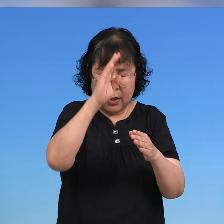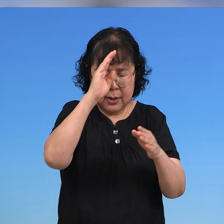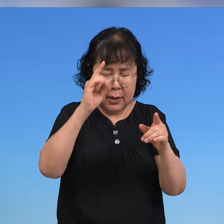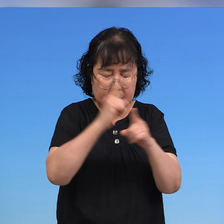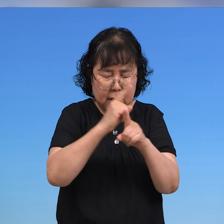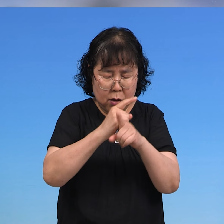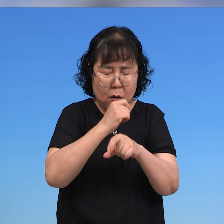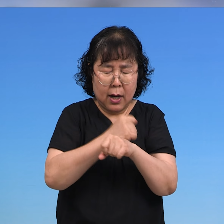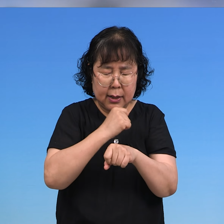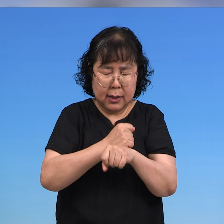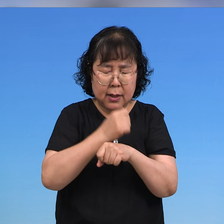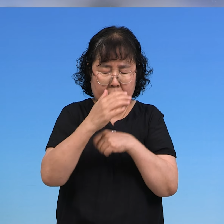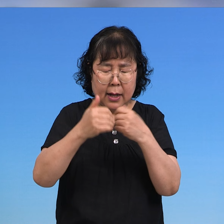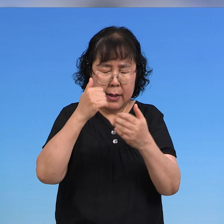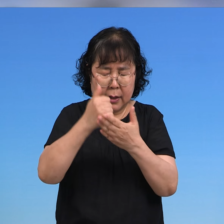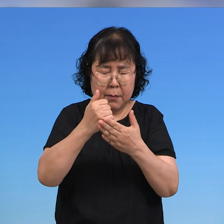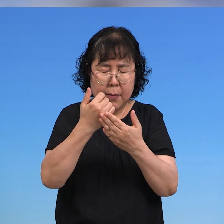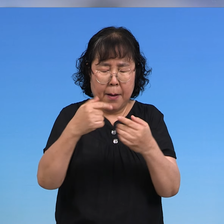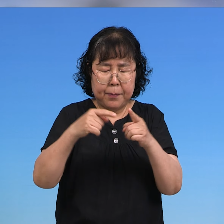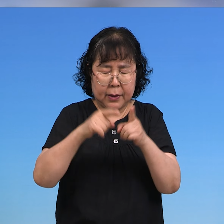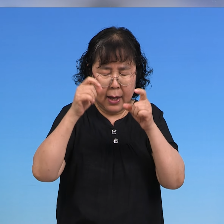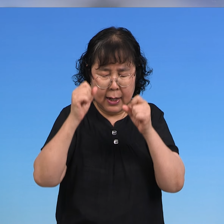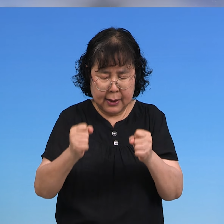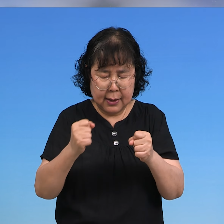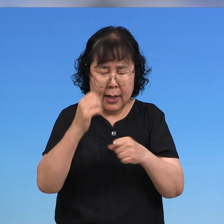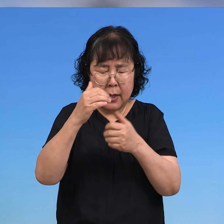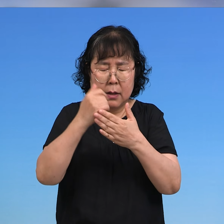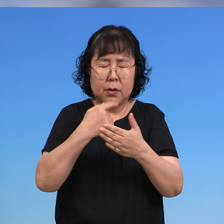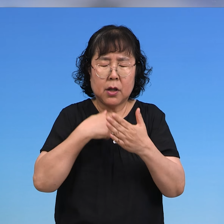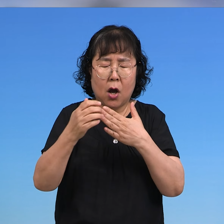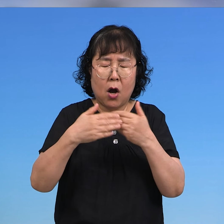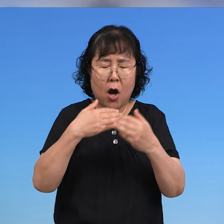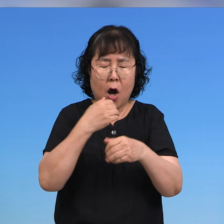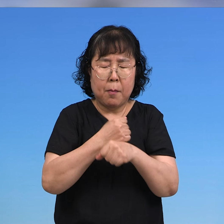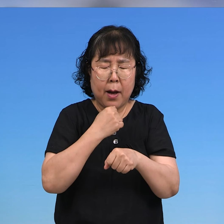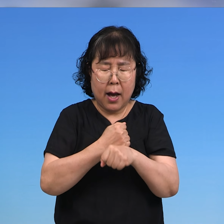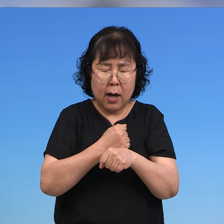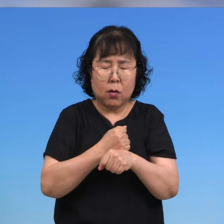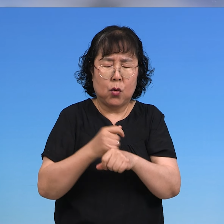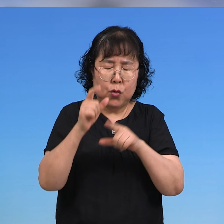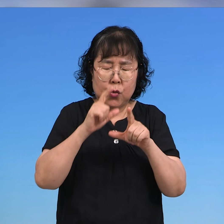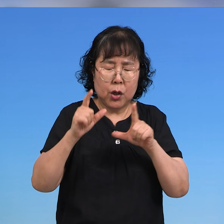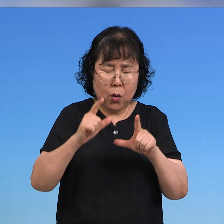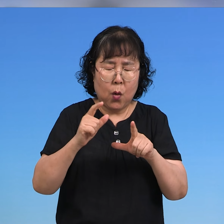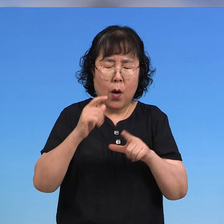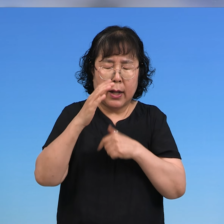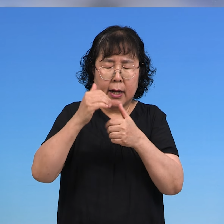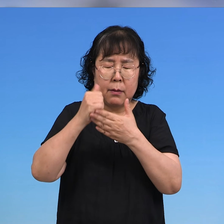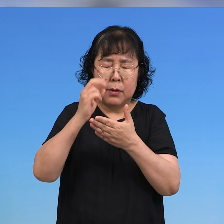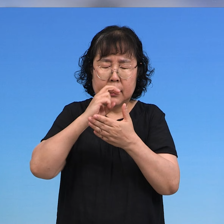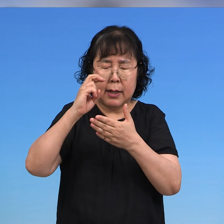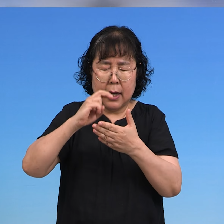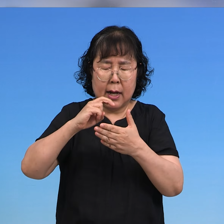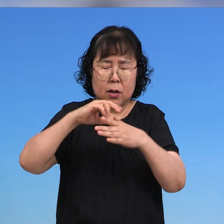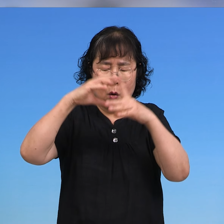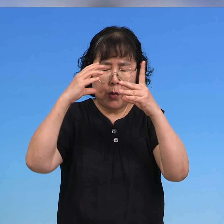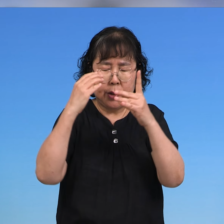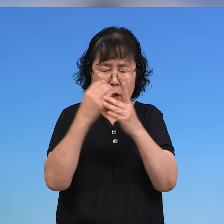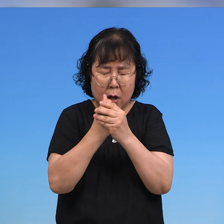하나님의 임재 함께 하시는 그 하나님을 경험하고 누리며 그분을 찬양하며 온전히